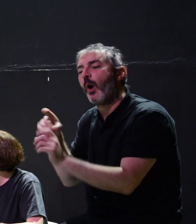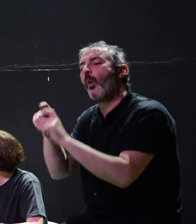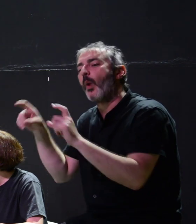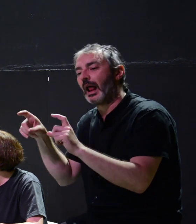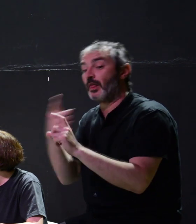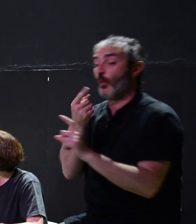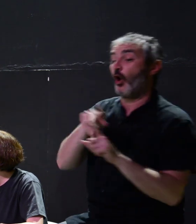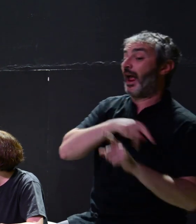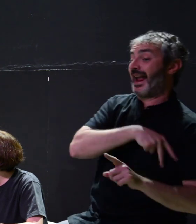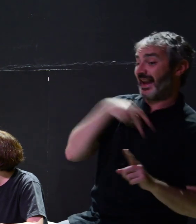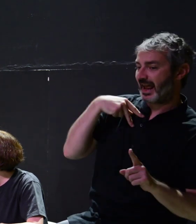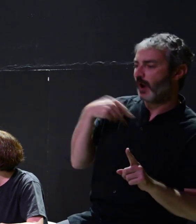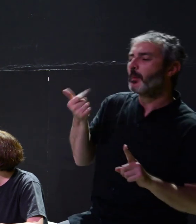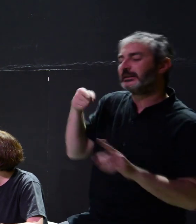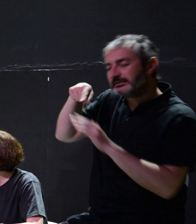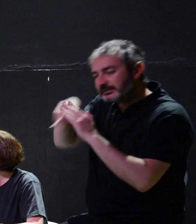de la Constància.